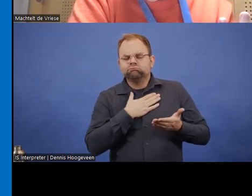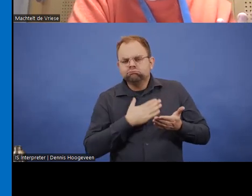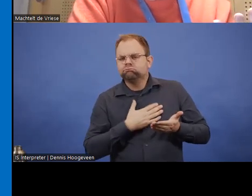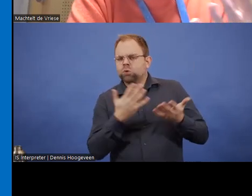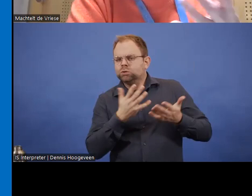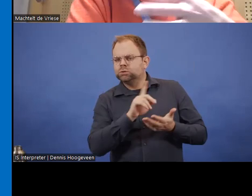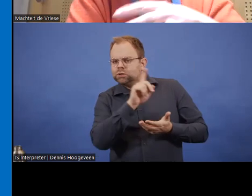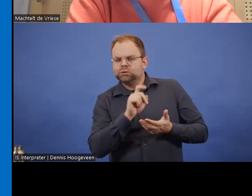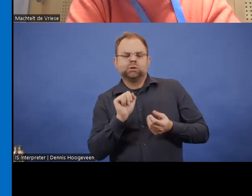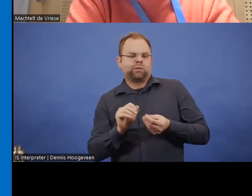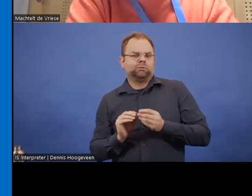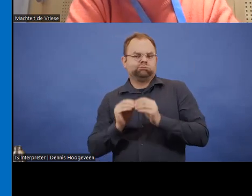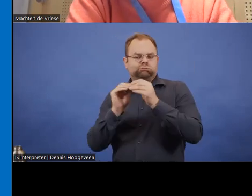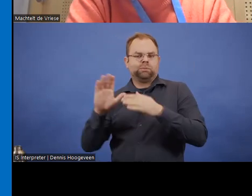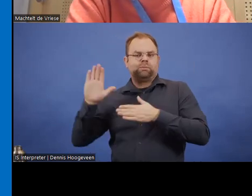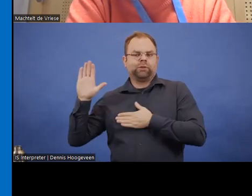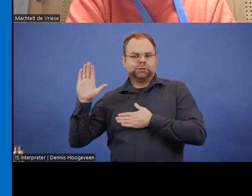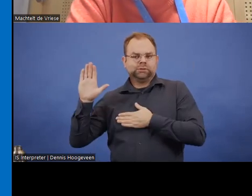plegados.